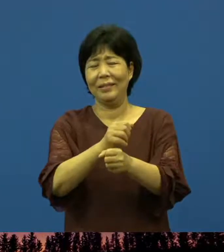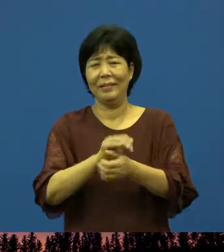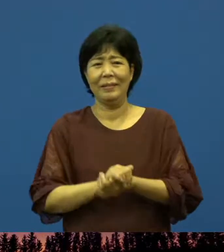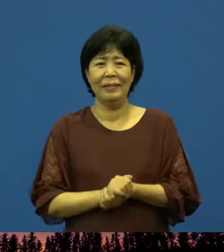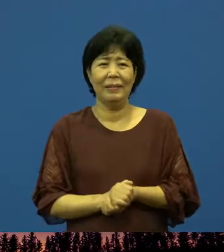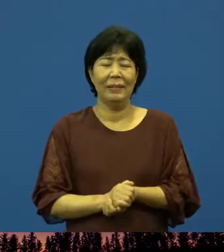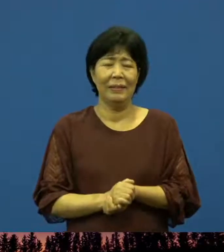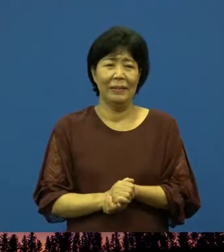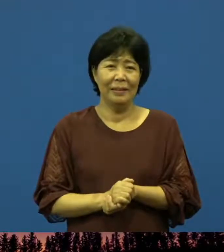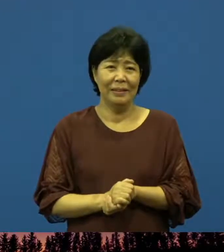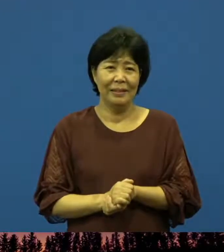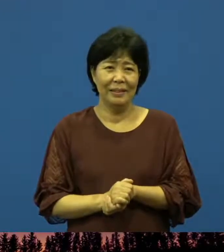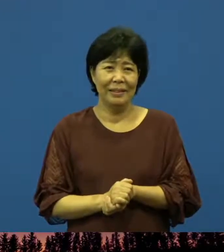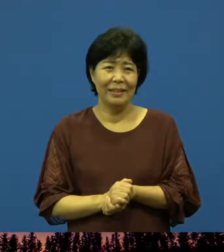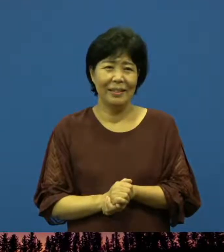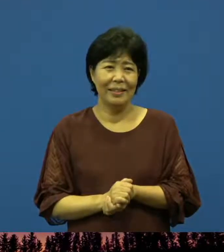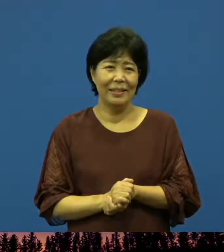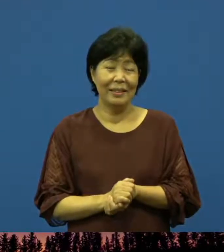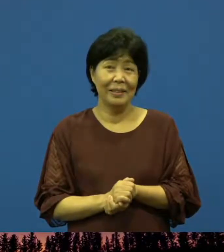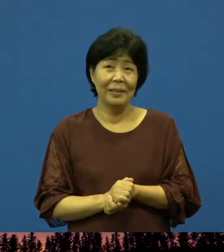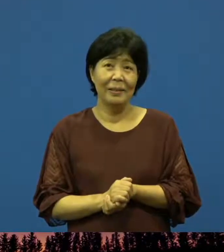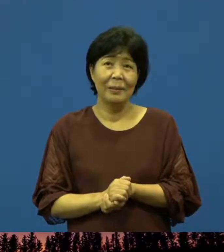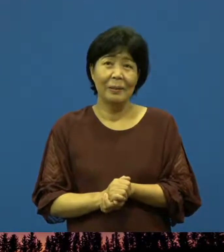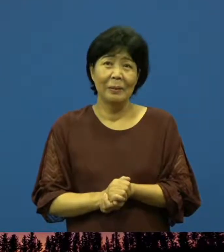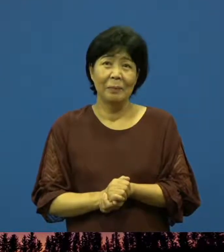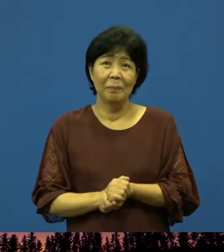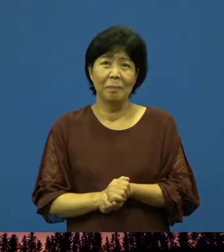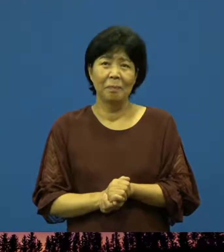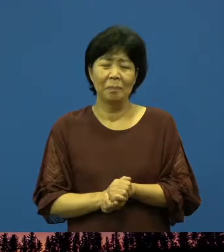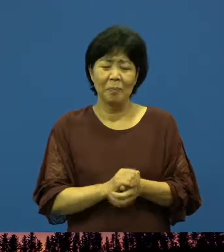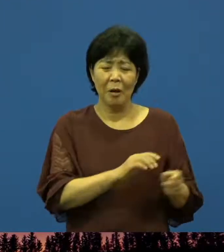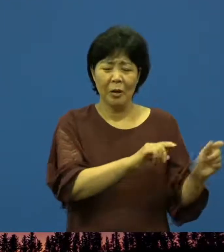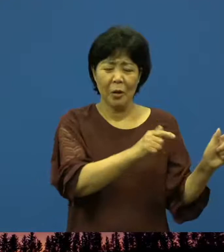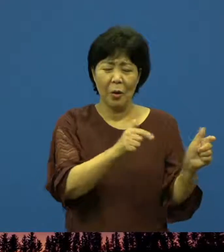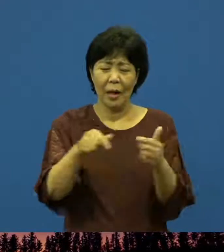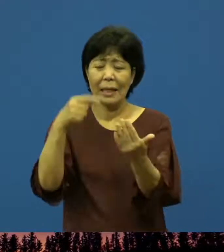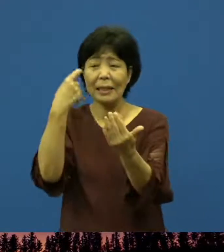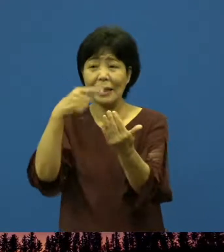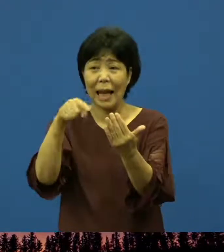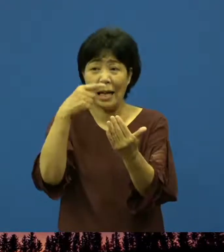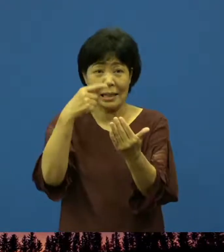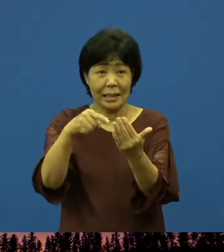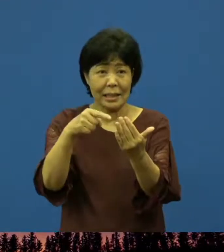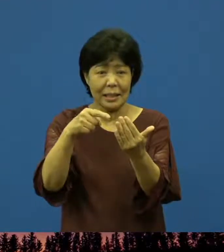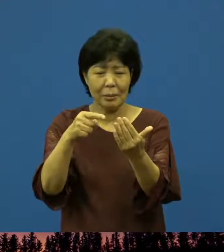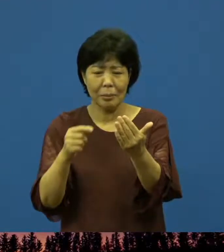그리고 많은 그 가르침들이 뭔가